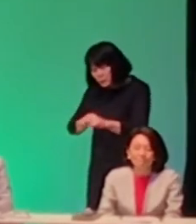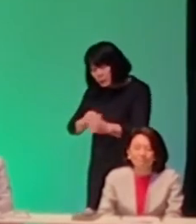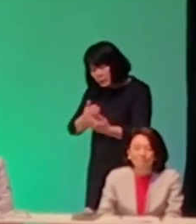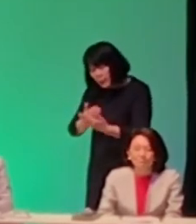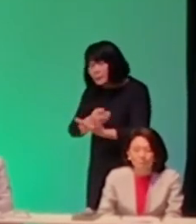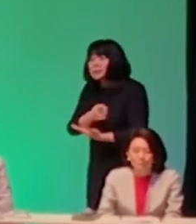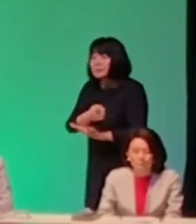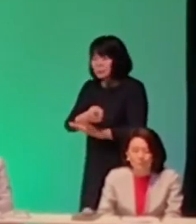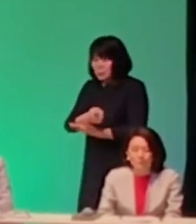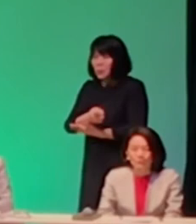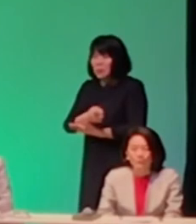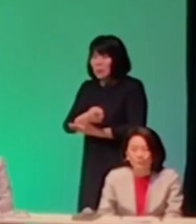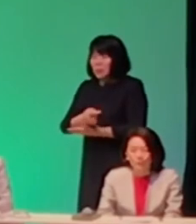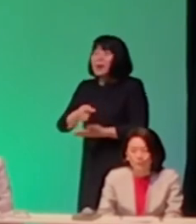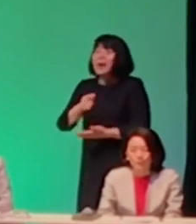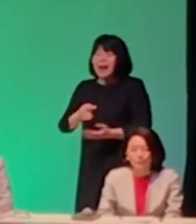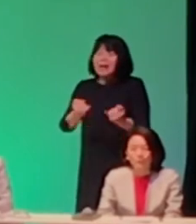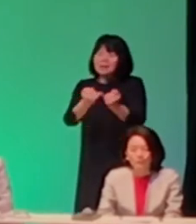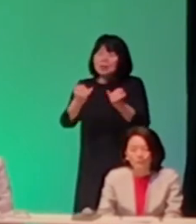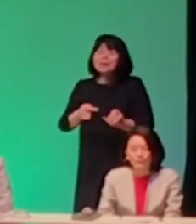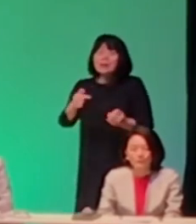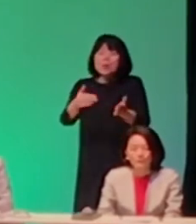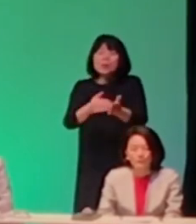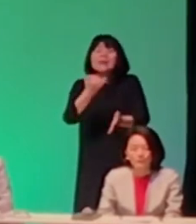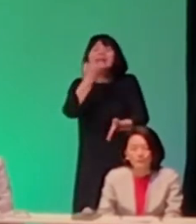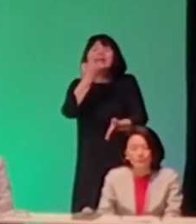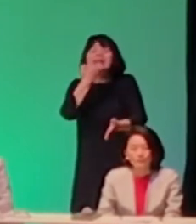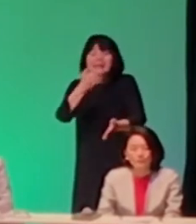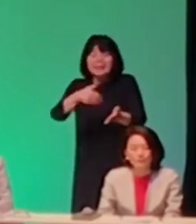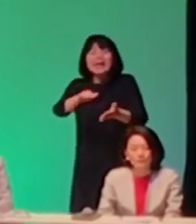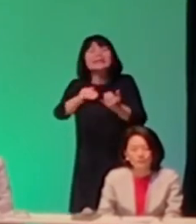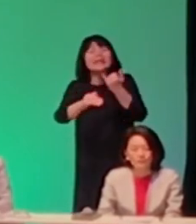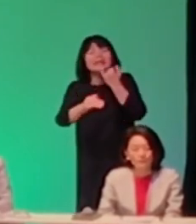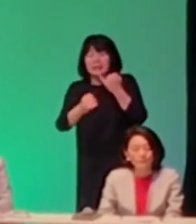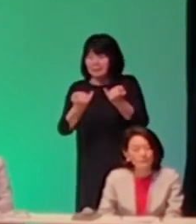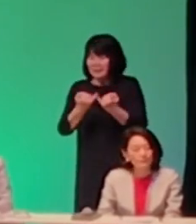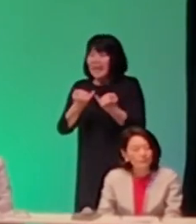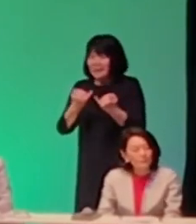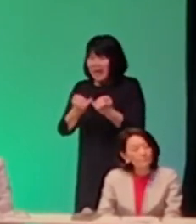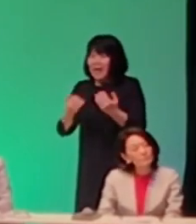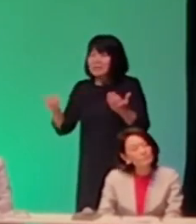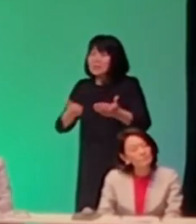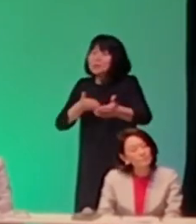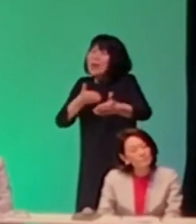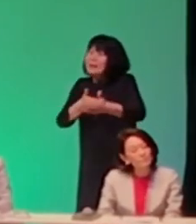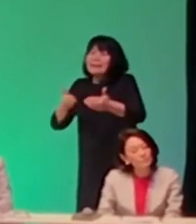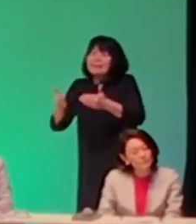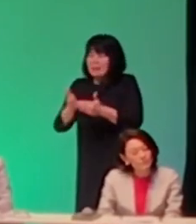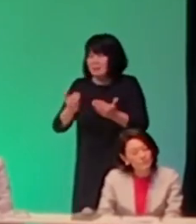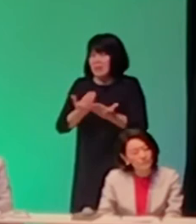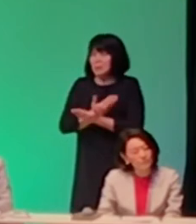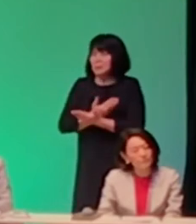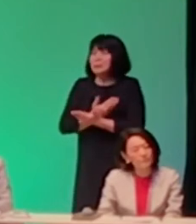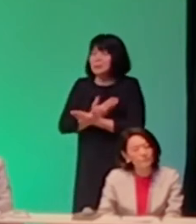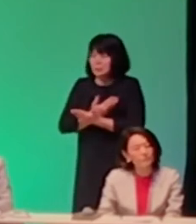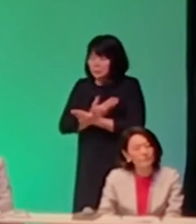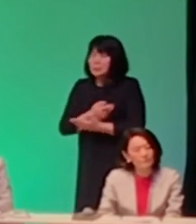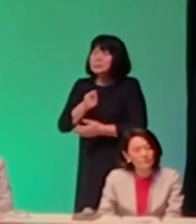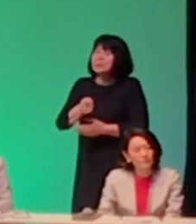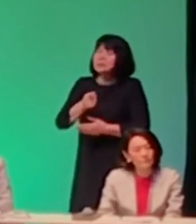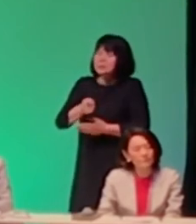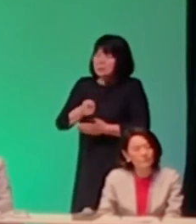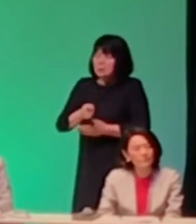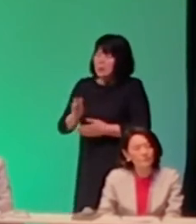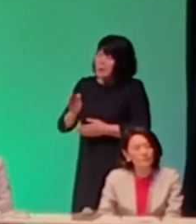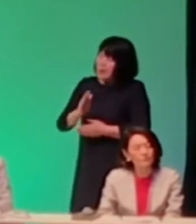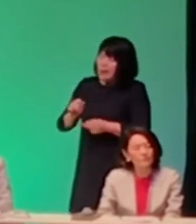まうと、もうここまでの仕事でいいよっていう、なんかこう限定の方にまた回転し始めてしまって、少しこう伸